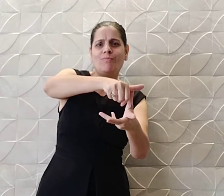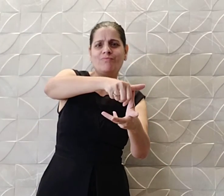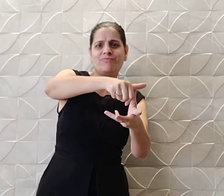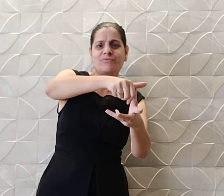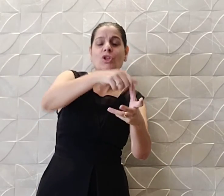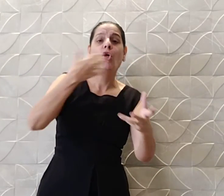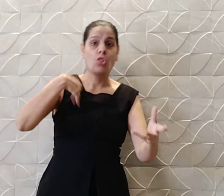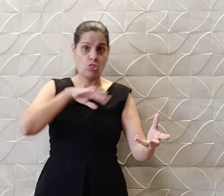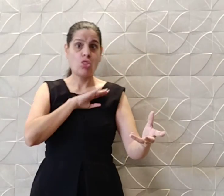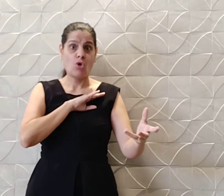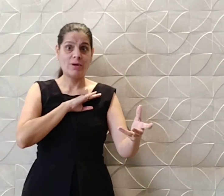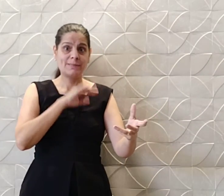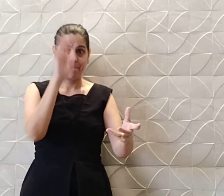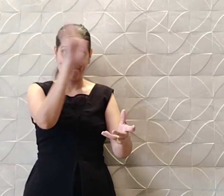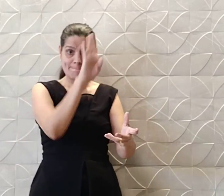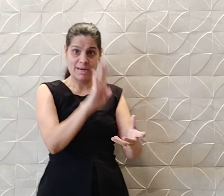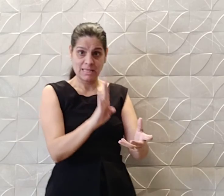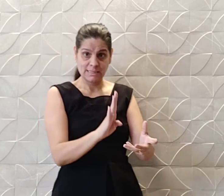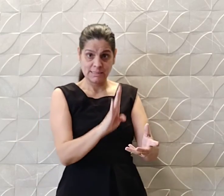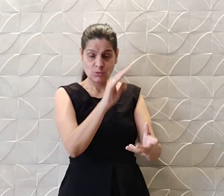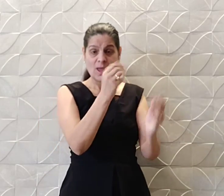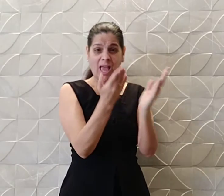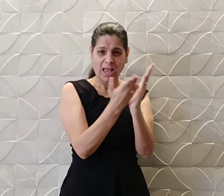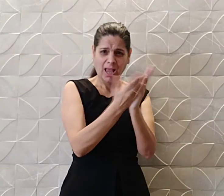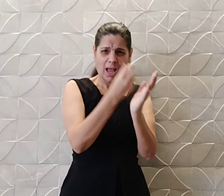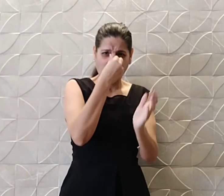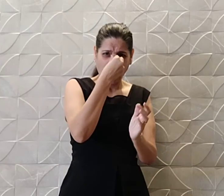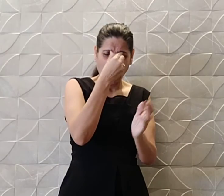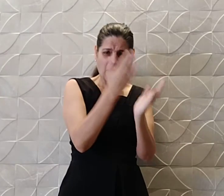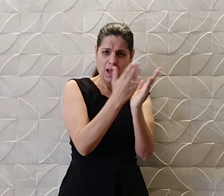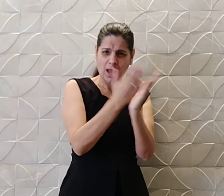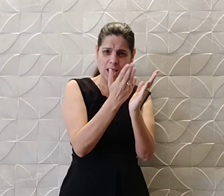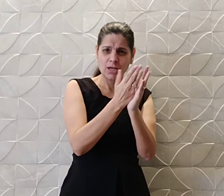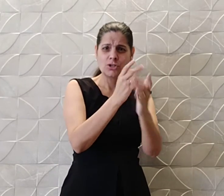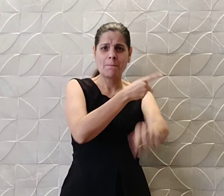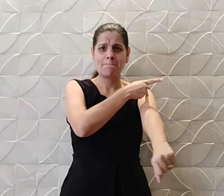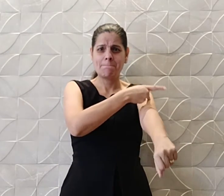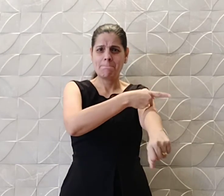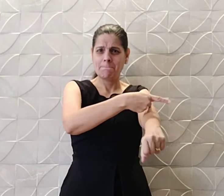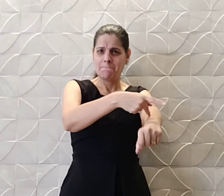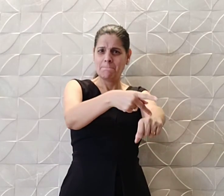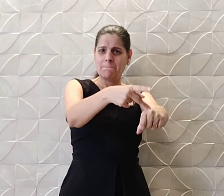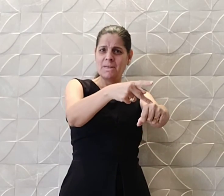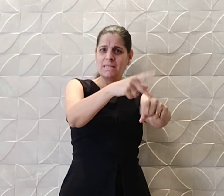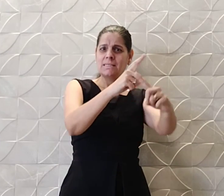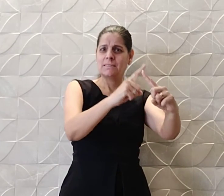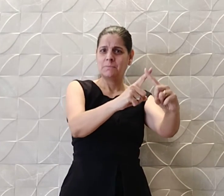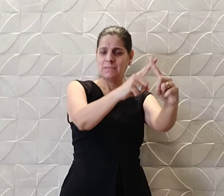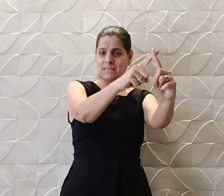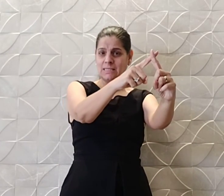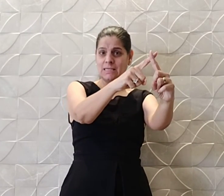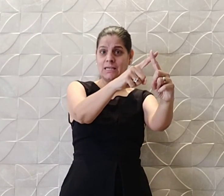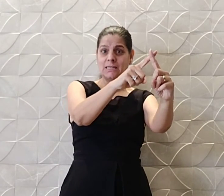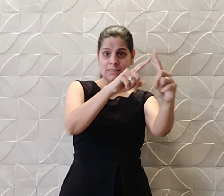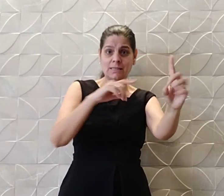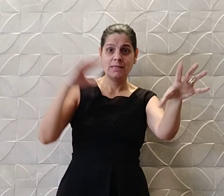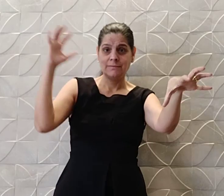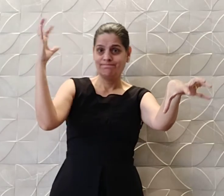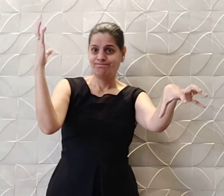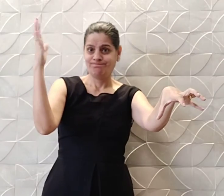Nós, os brasileiros crentes da Igreja Presbiteriana Central, fomos enxertados nos